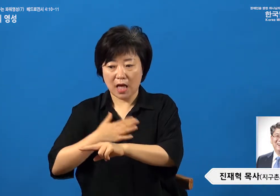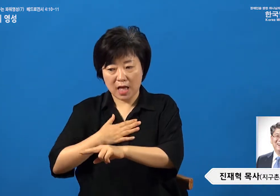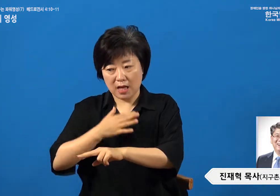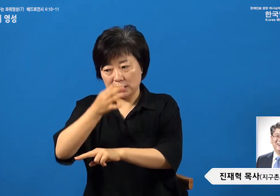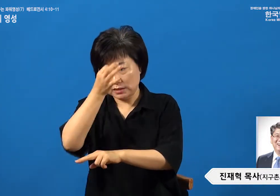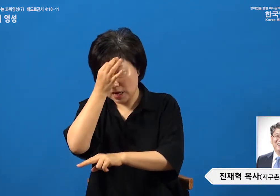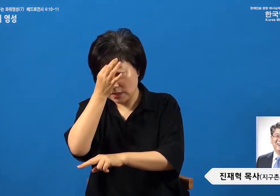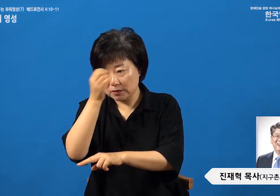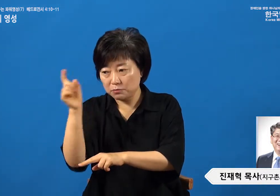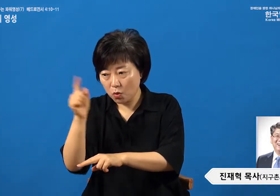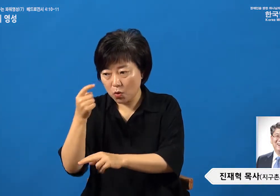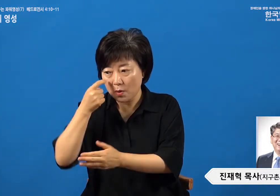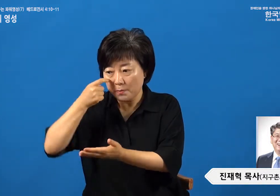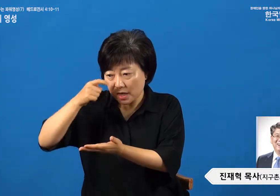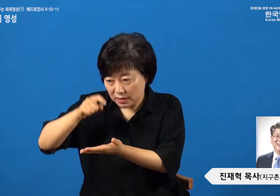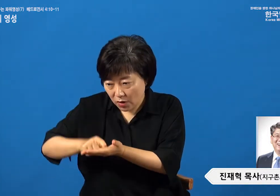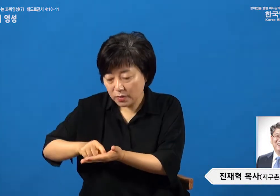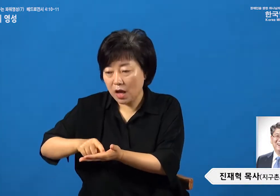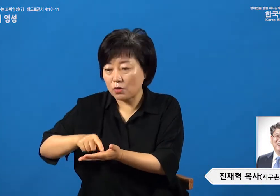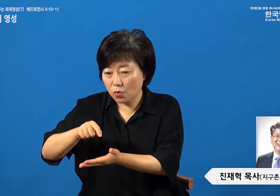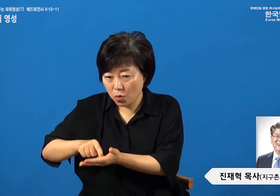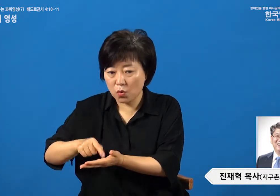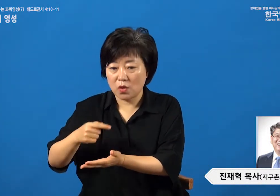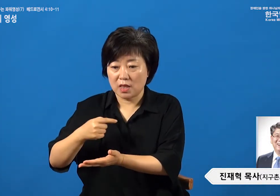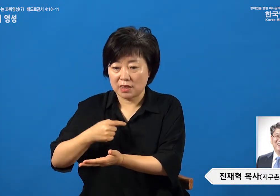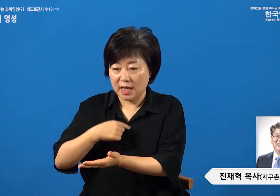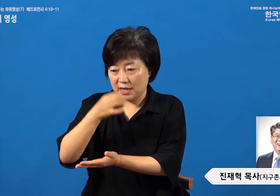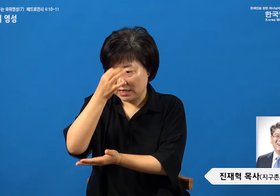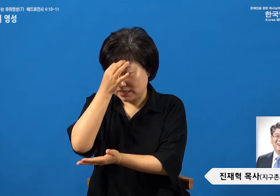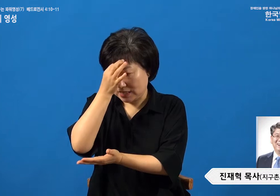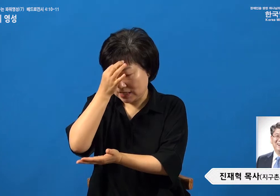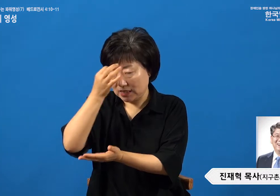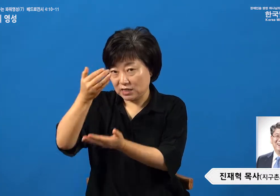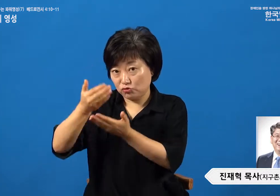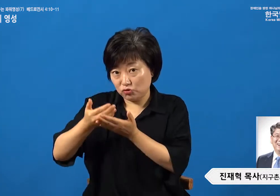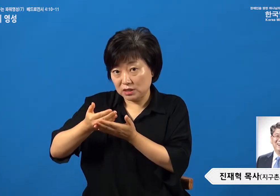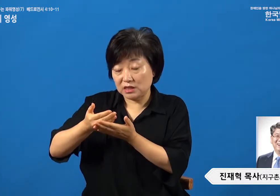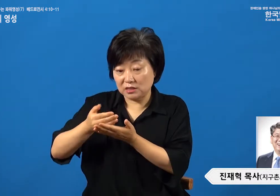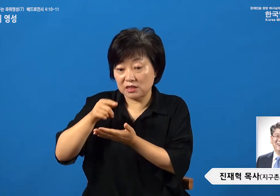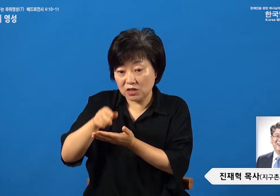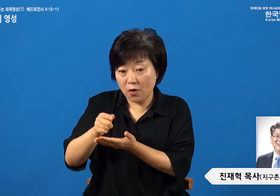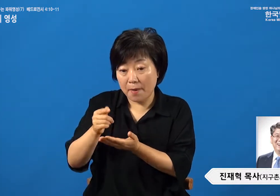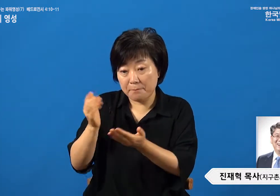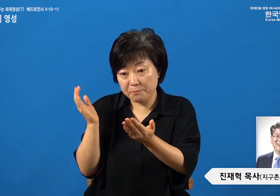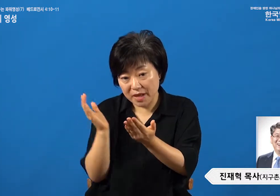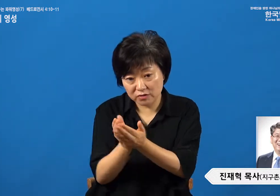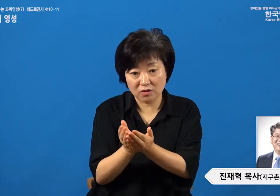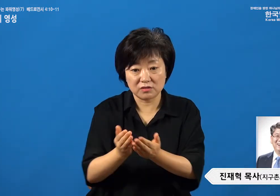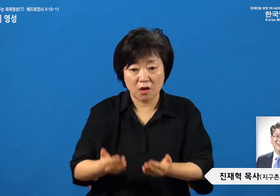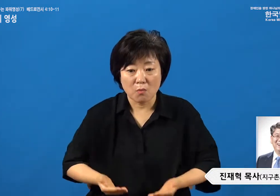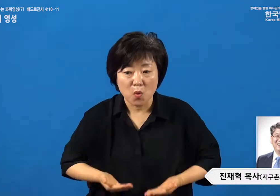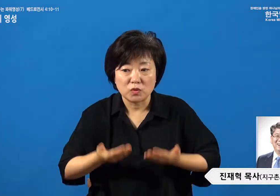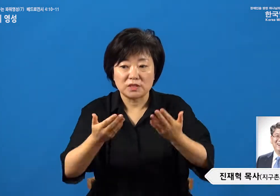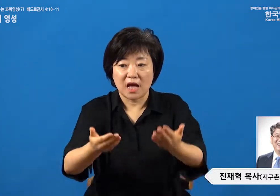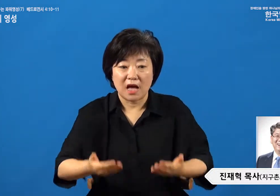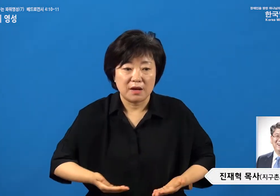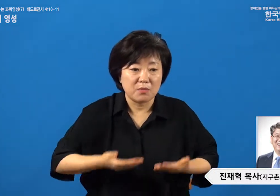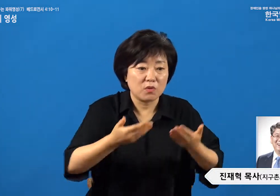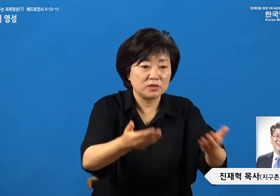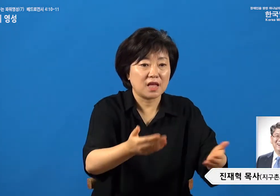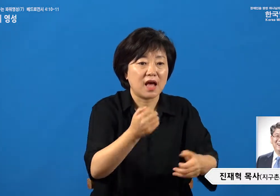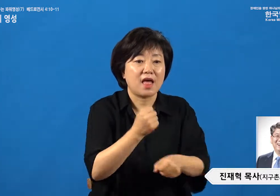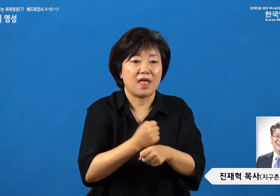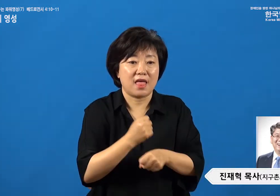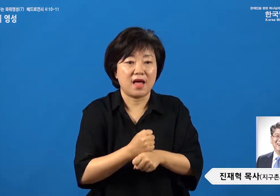알고 은사대로 봉사하는 것이 얼마나 중요한가라는 이야기를 우리는 많이 하고